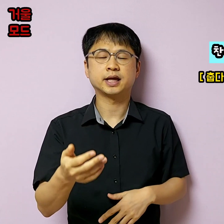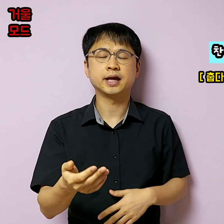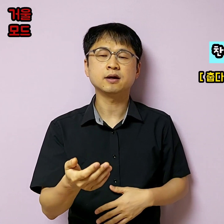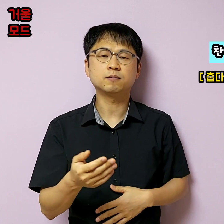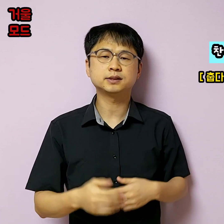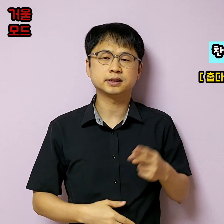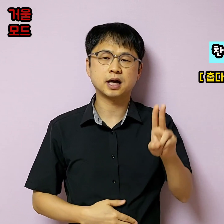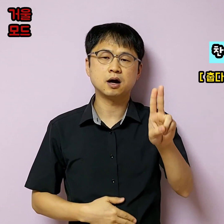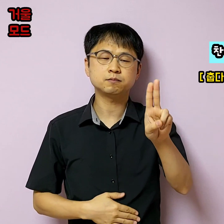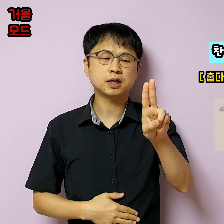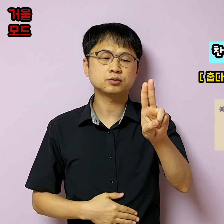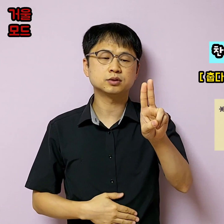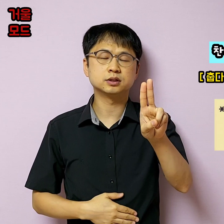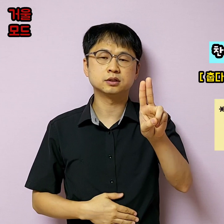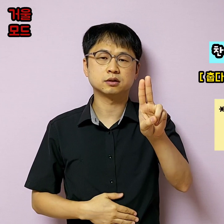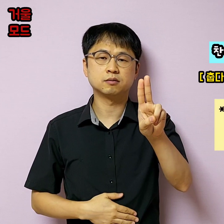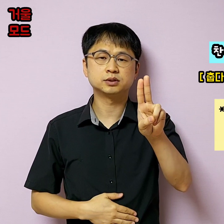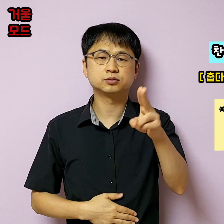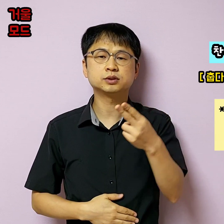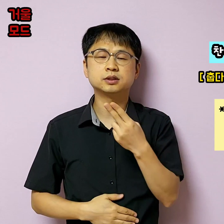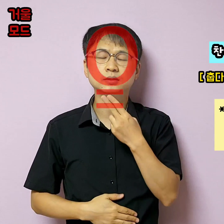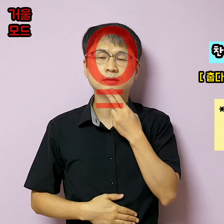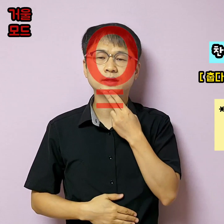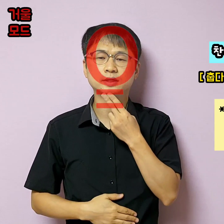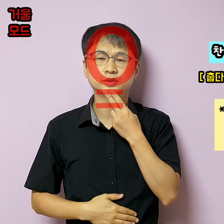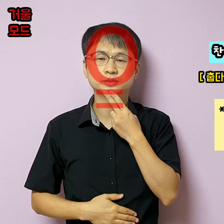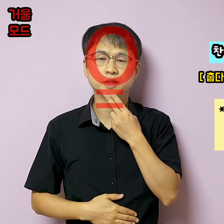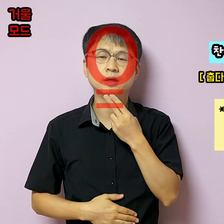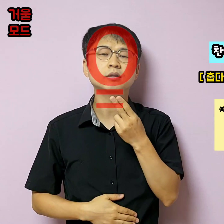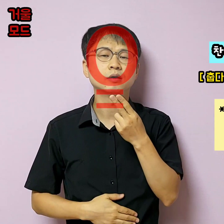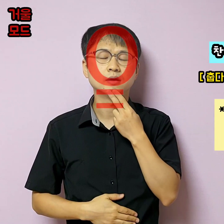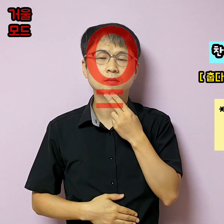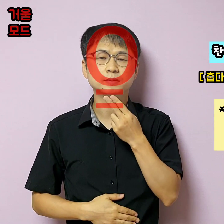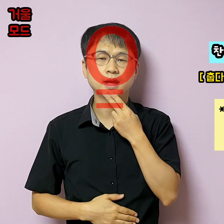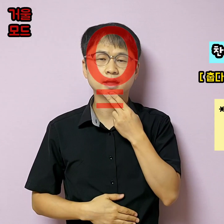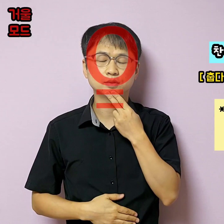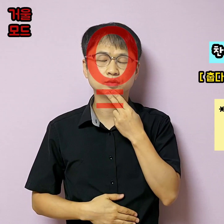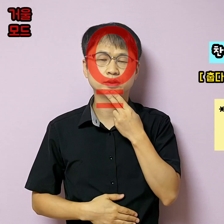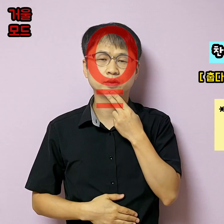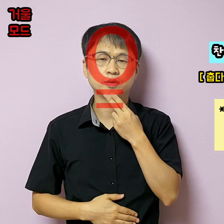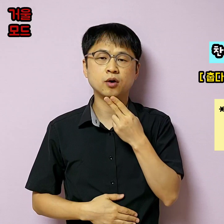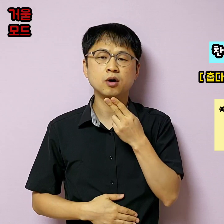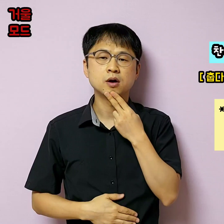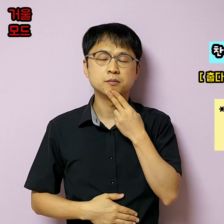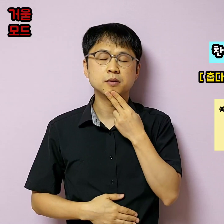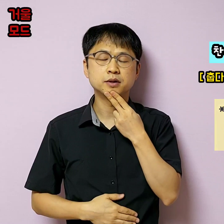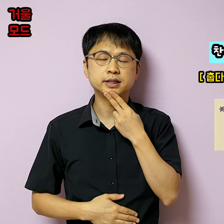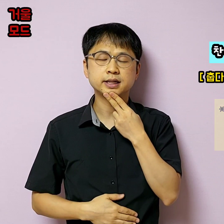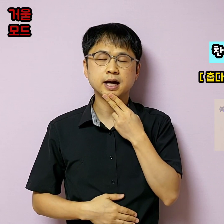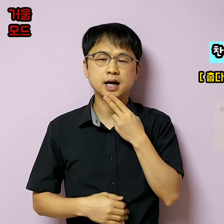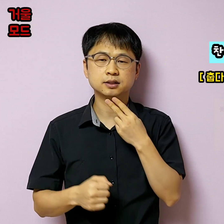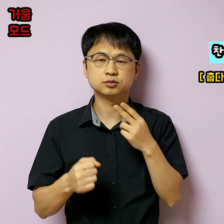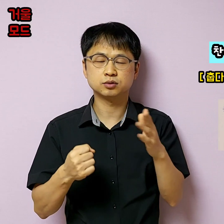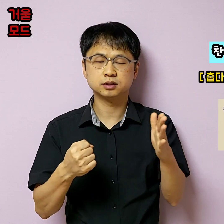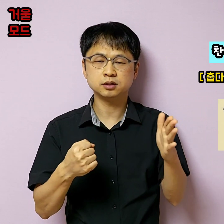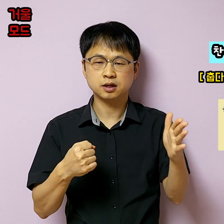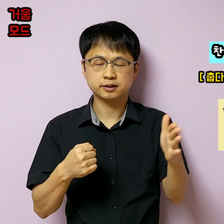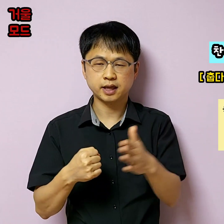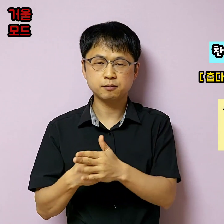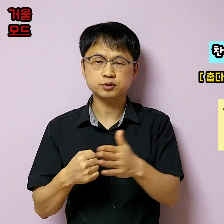이젠 없으니까 없다 수어는 검지 중지를 턱 아래 대주시면 없다라는 수어가 되고요. 뭐니까 하는 수어는